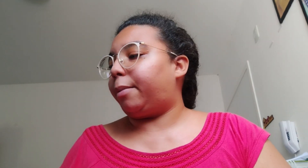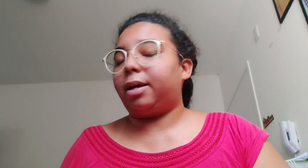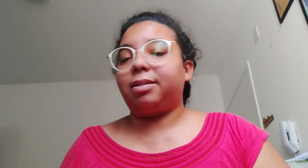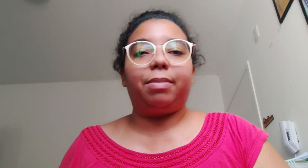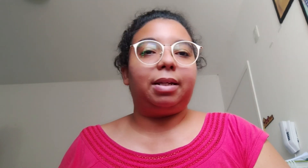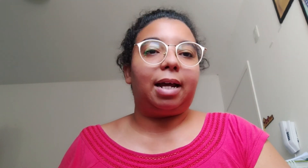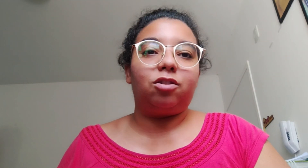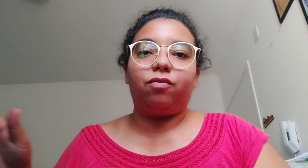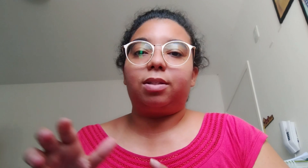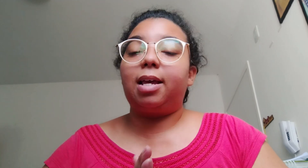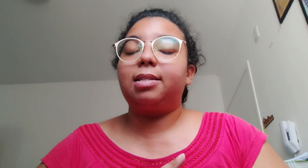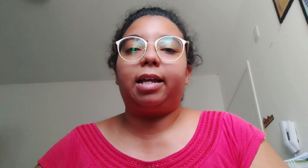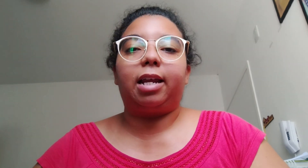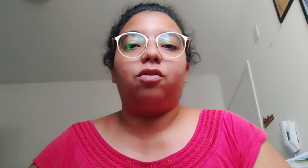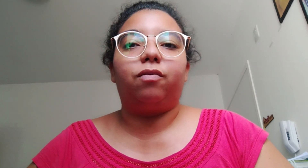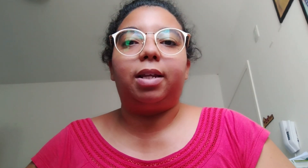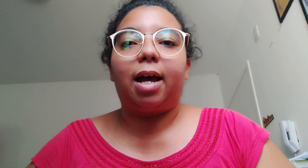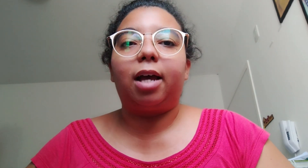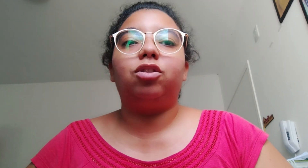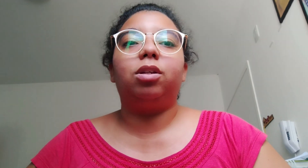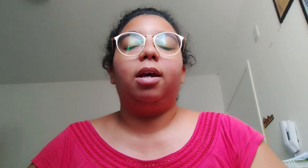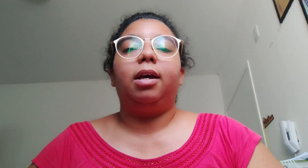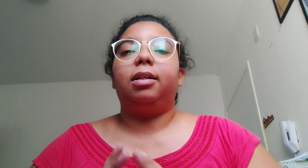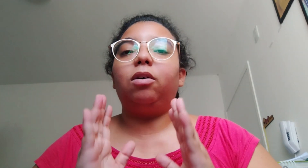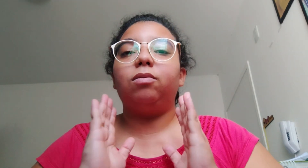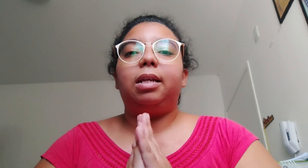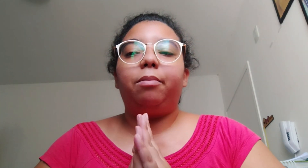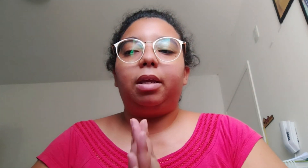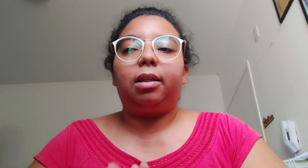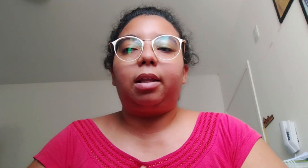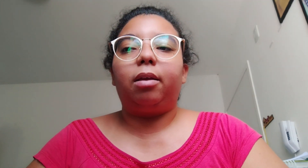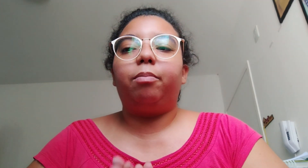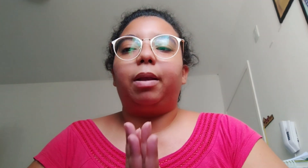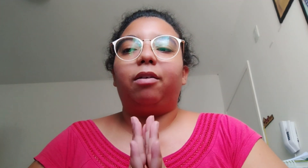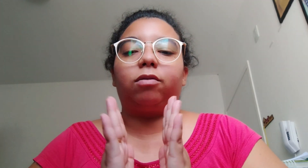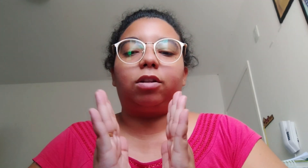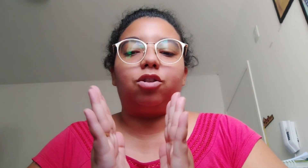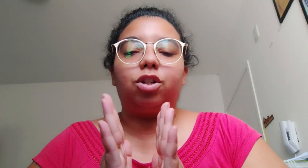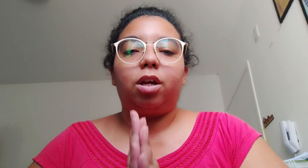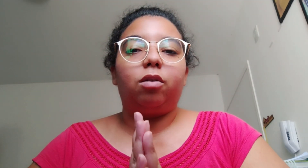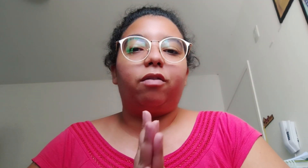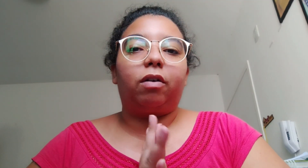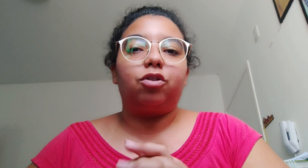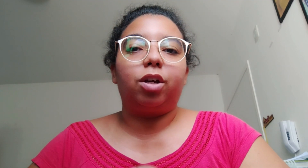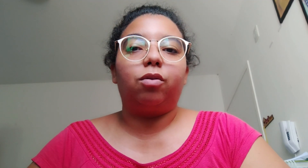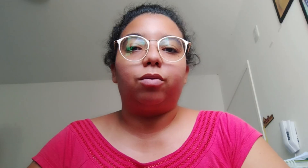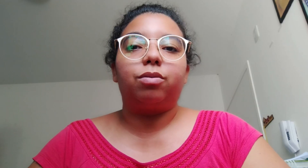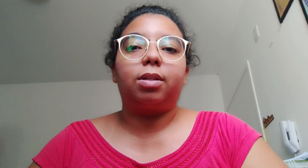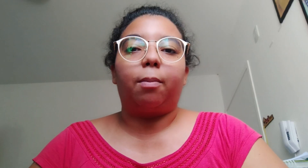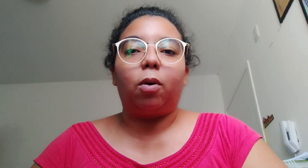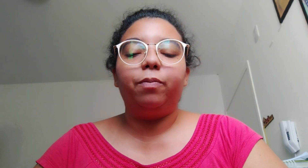as habilidades de vocês, a criatividade. Não se limitem pela falta de dinheiro ou a falta de recursos, tá bom?